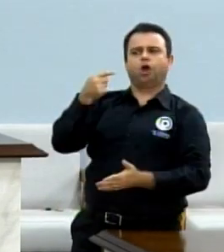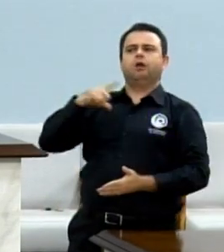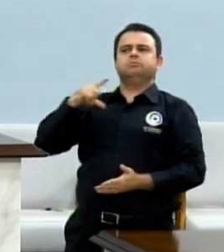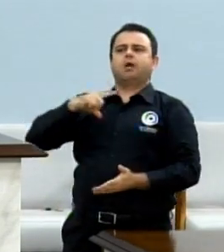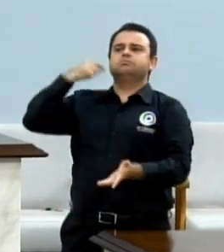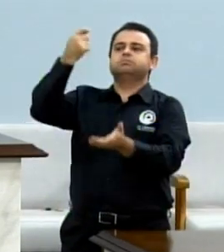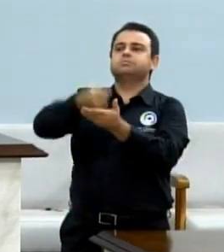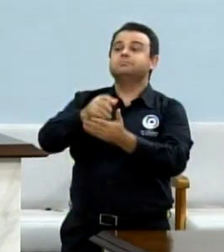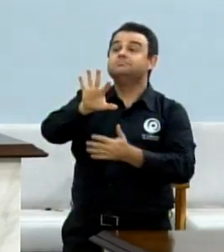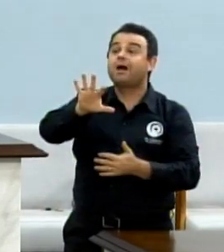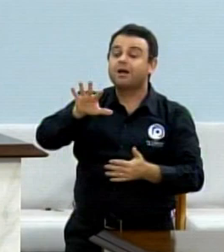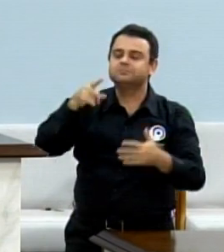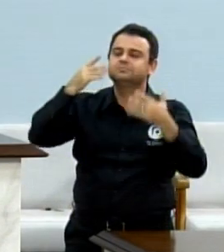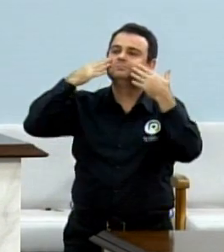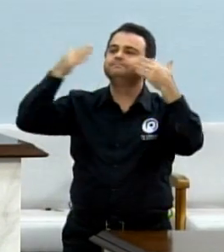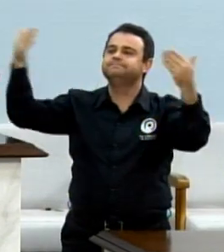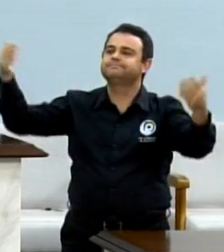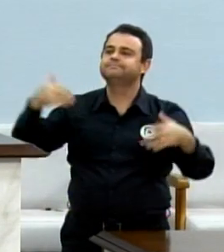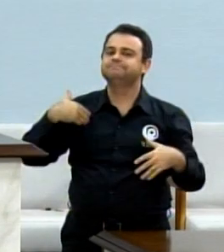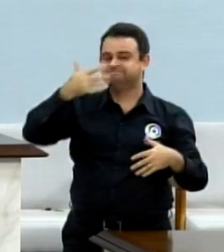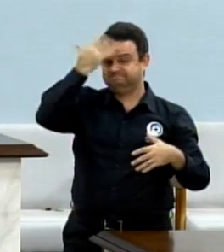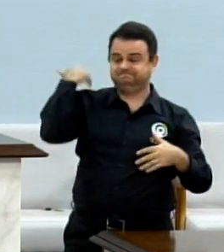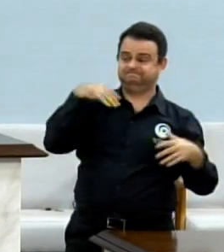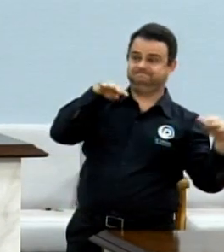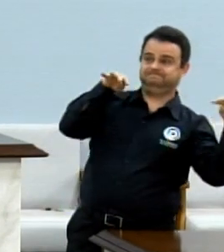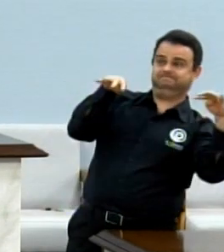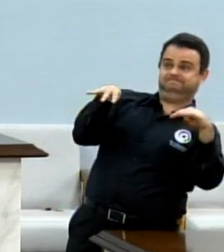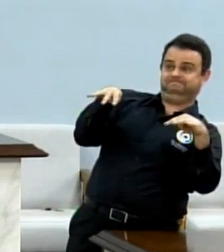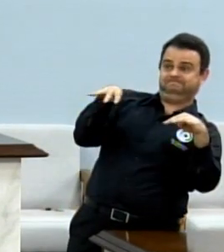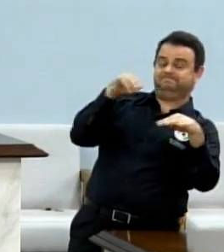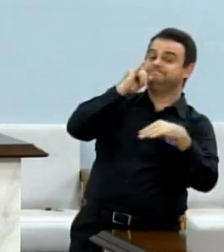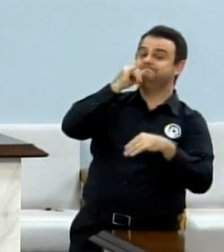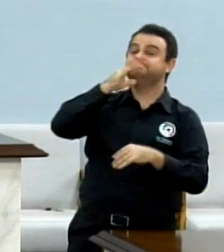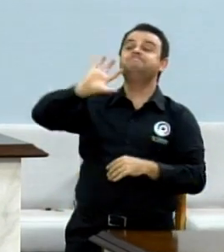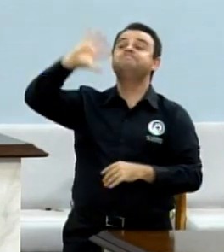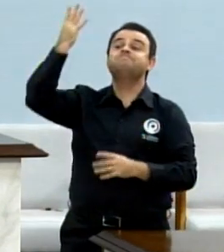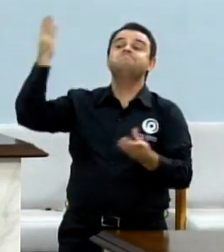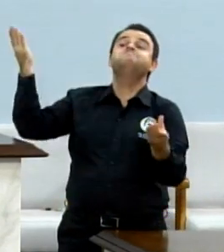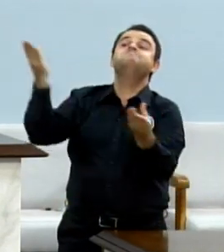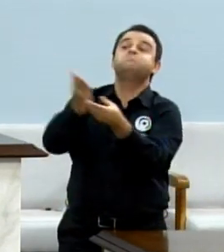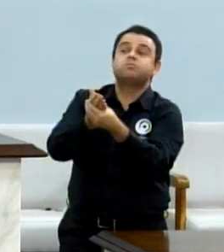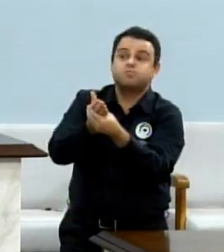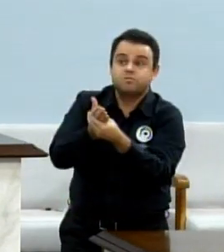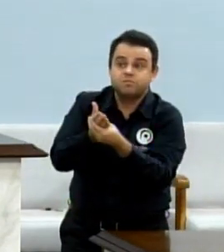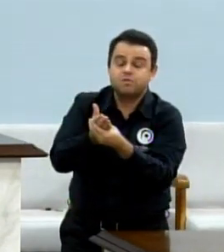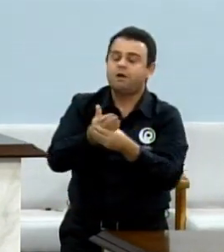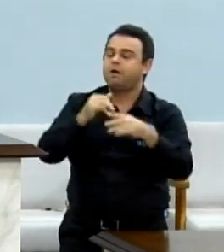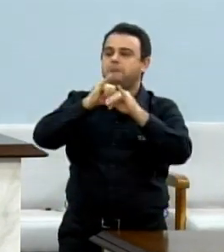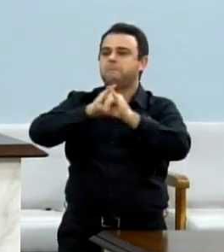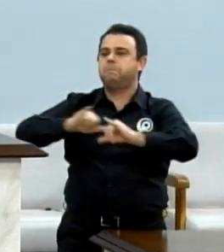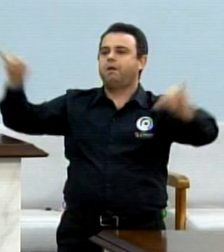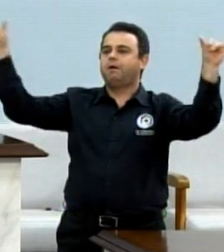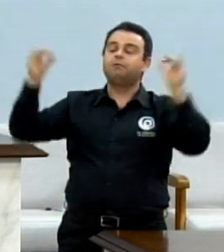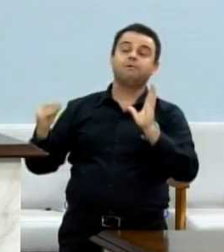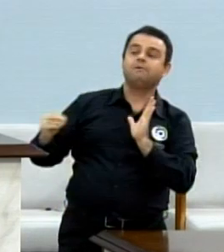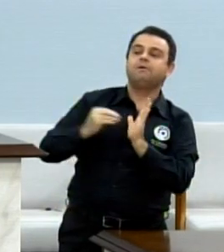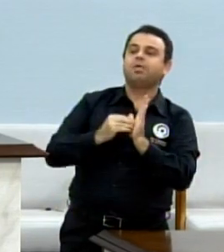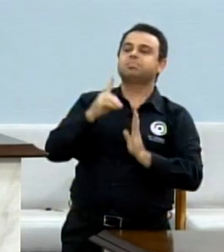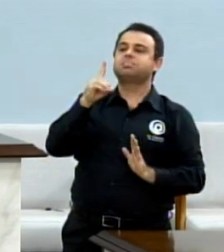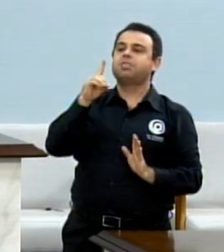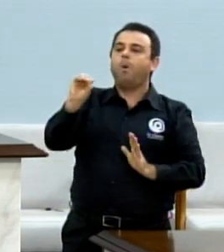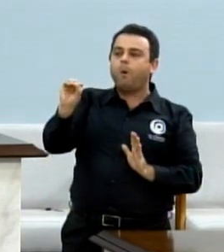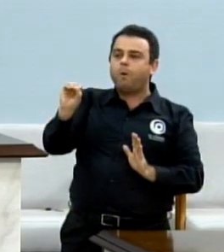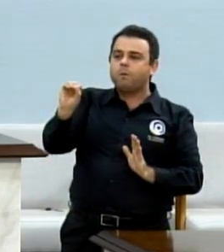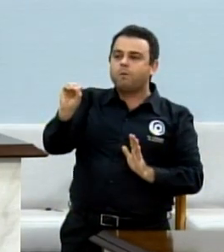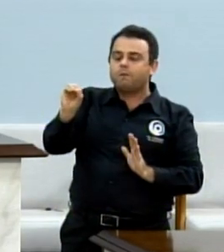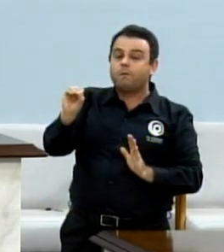a tua publicidade? Porque a primeira coisa que acontece depois de uma autuação é a publicação no Diário Oficial da União. Como é que fica a